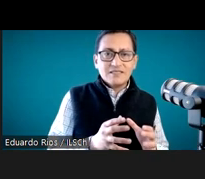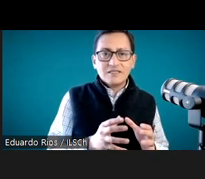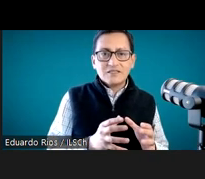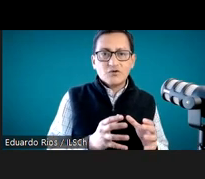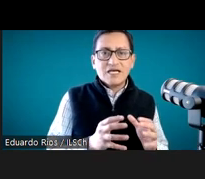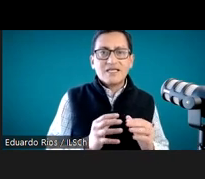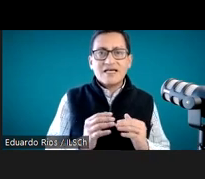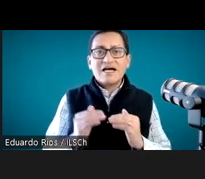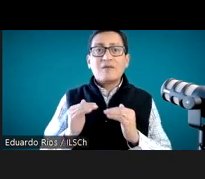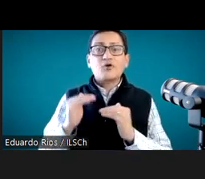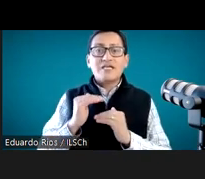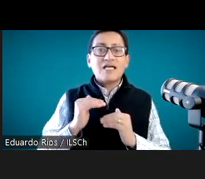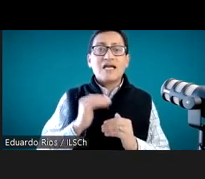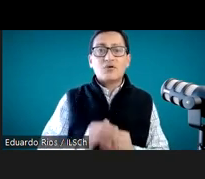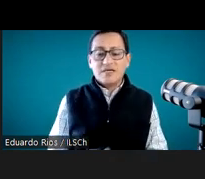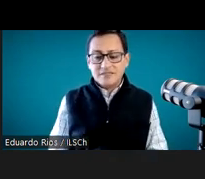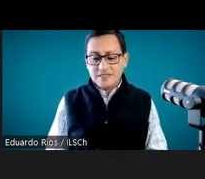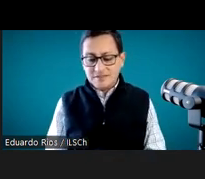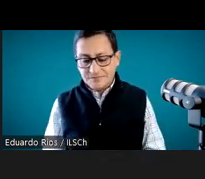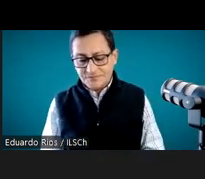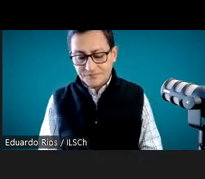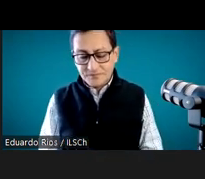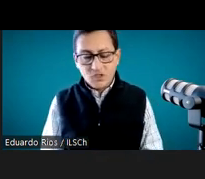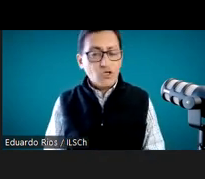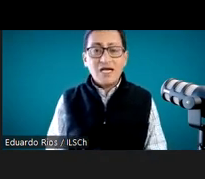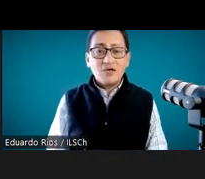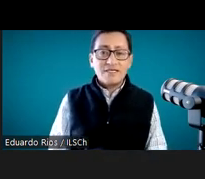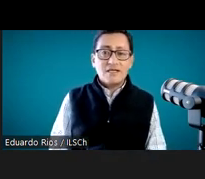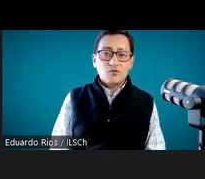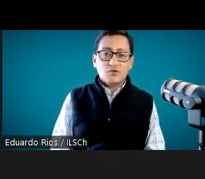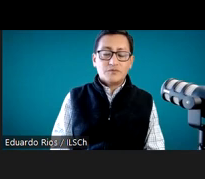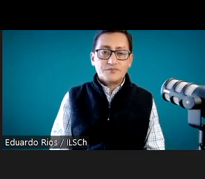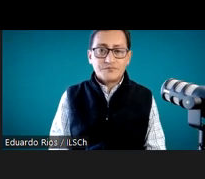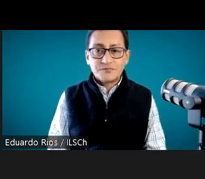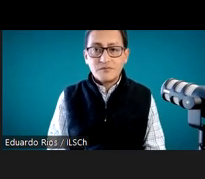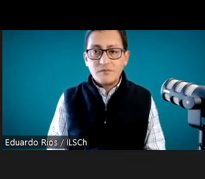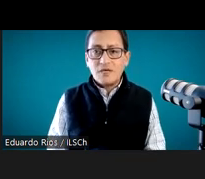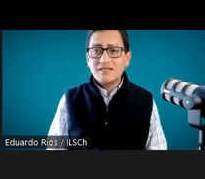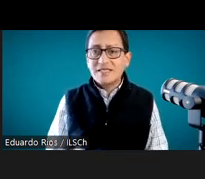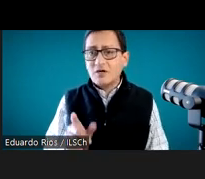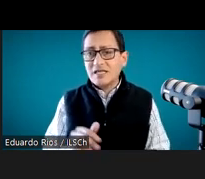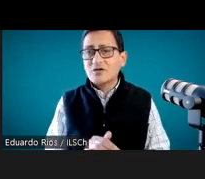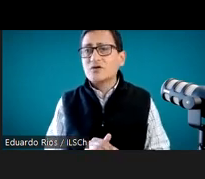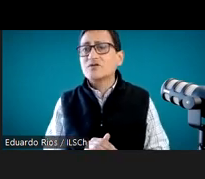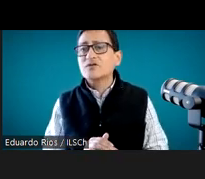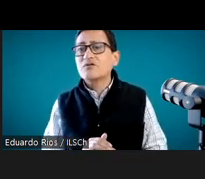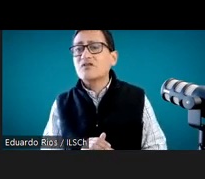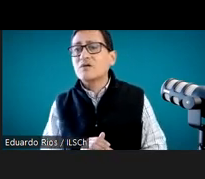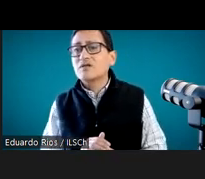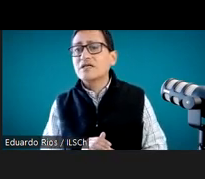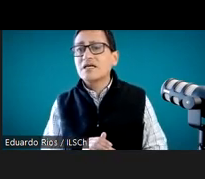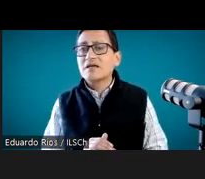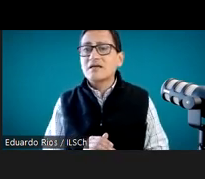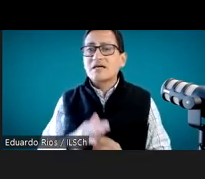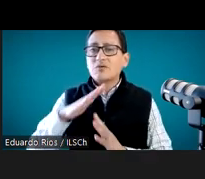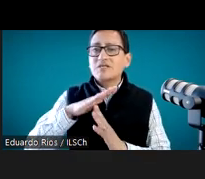base sobre la que está apoyada la lengua de señas. Todas las lenguas de señas del mundo. Ahí se está conectando con nosotros Eduardo